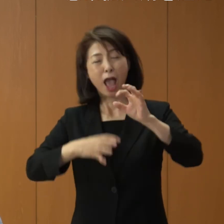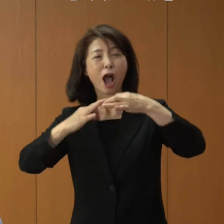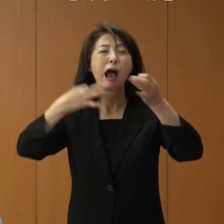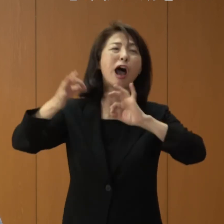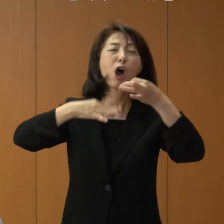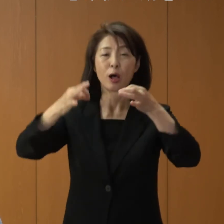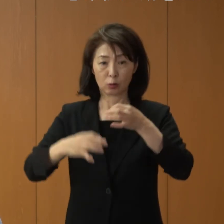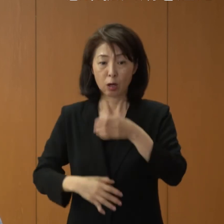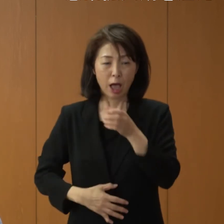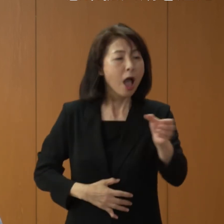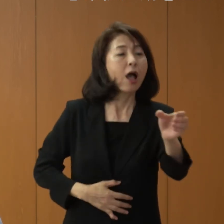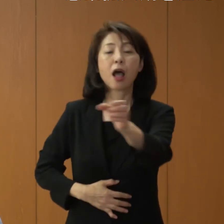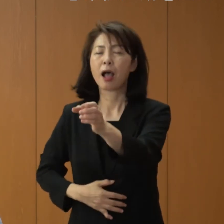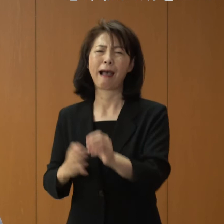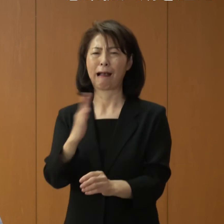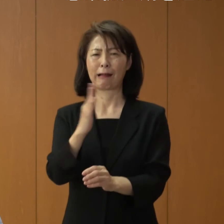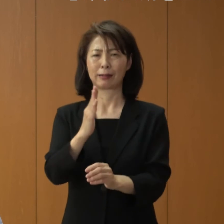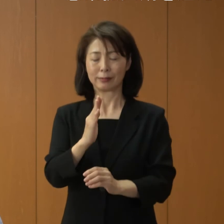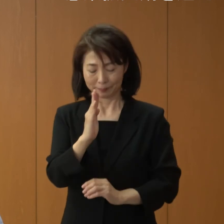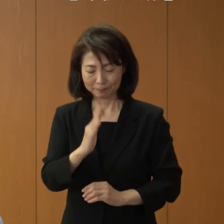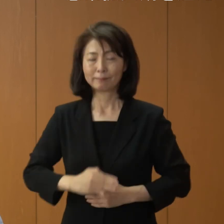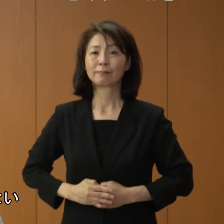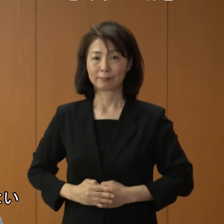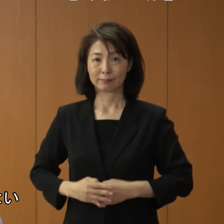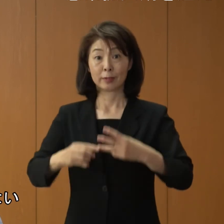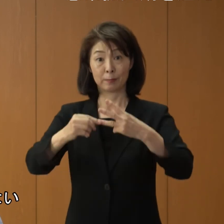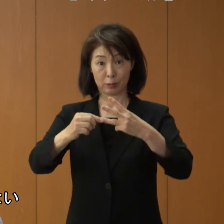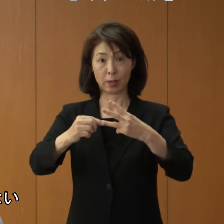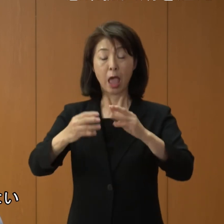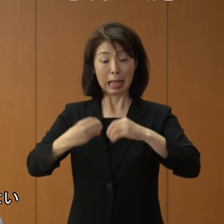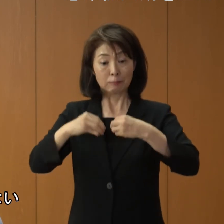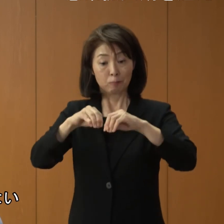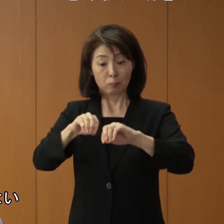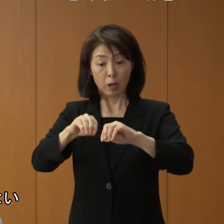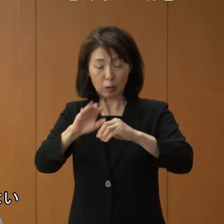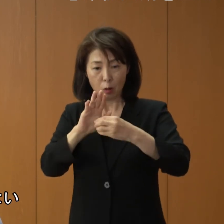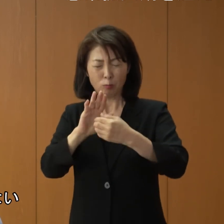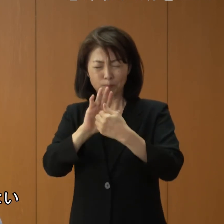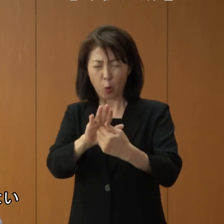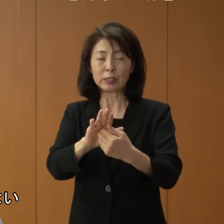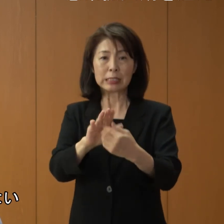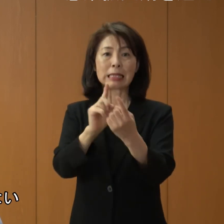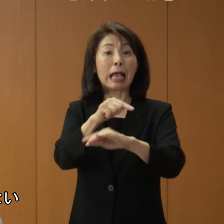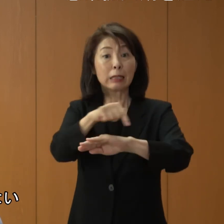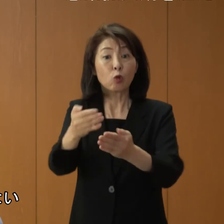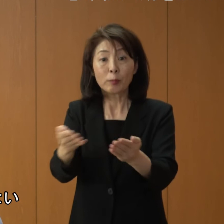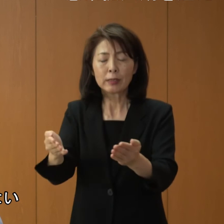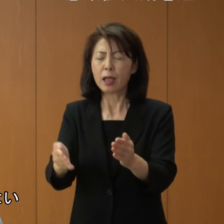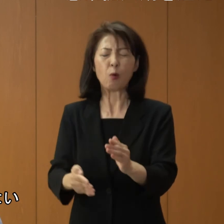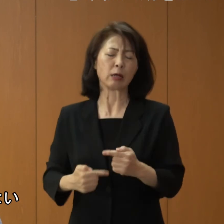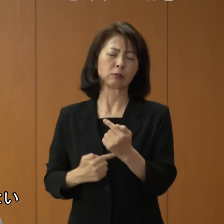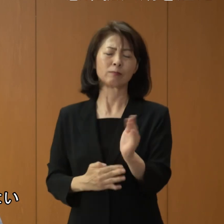回し飲みは避けてください。3つは、感染防止対策を行っていない店の利用は控え